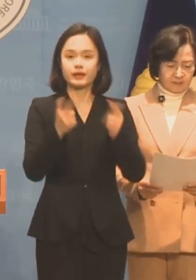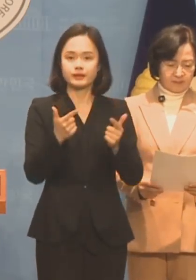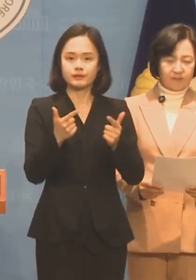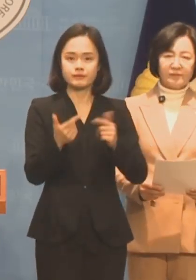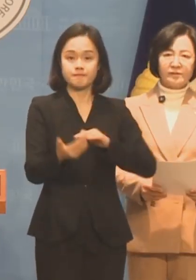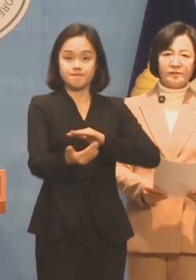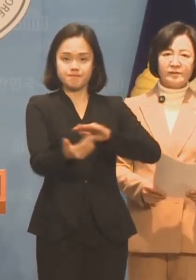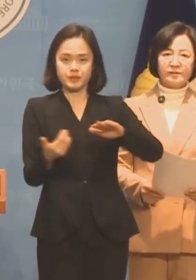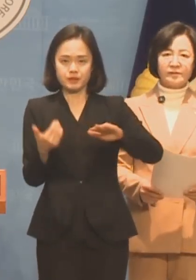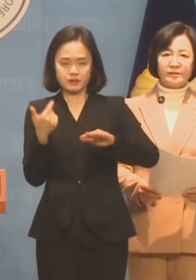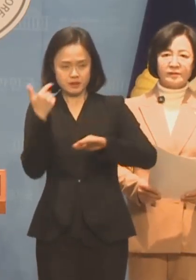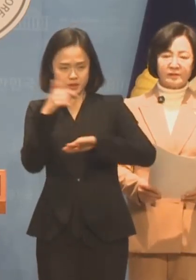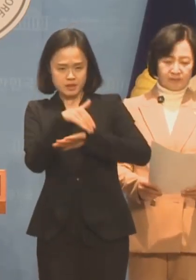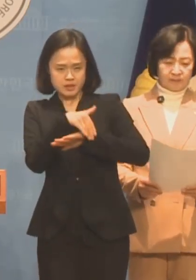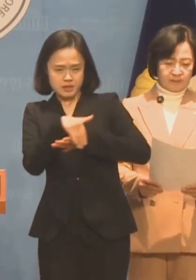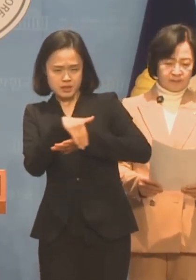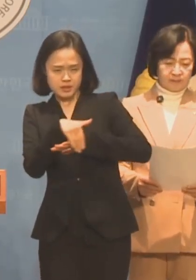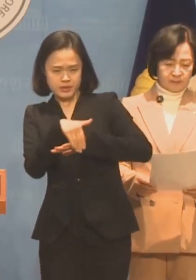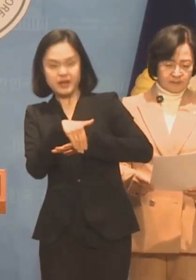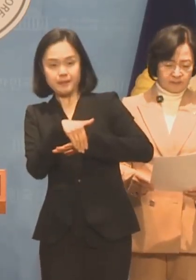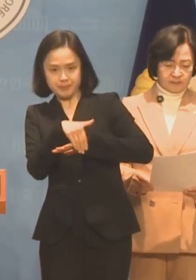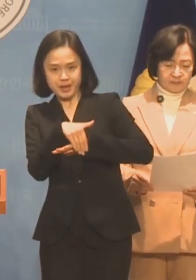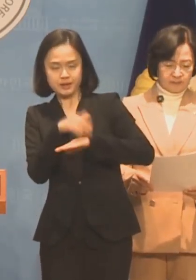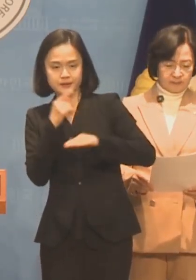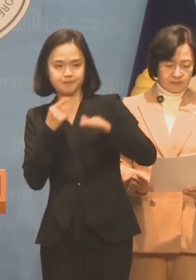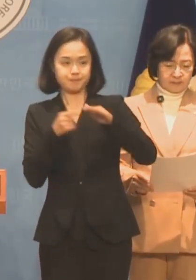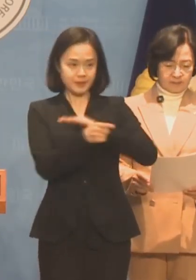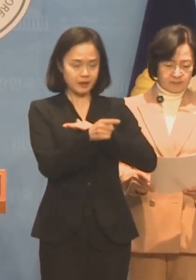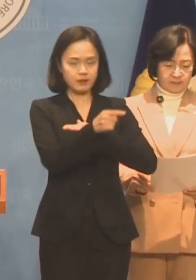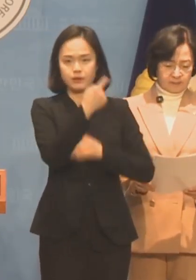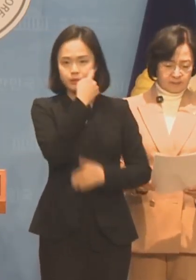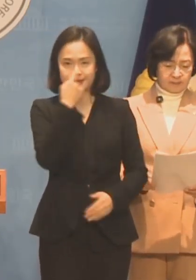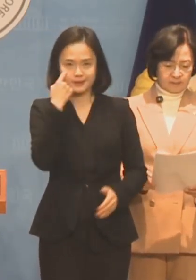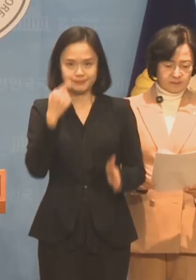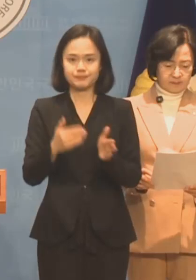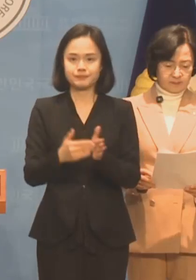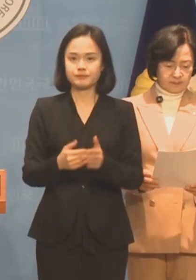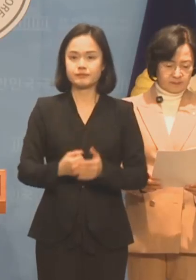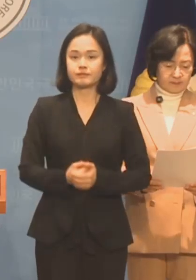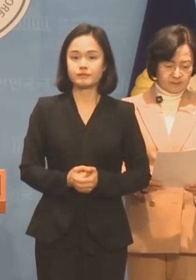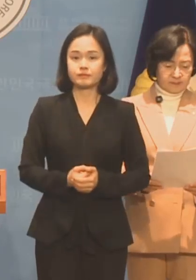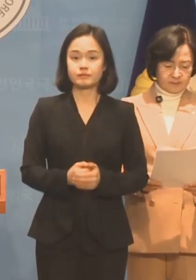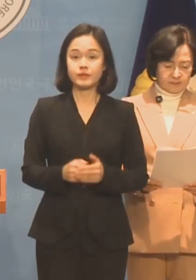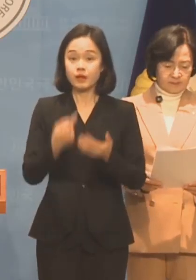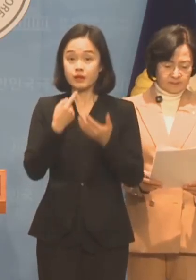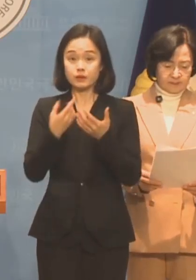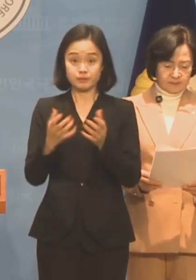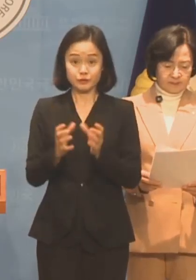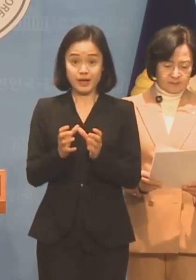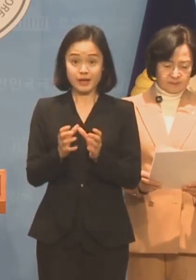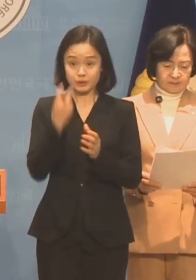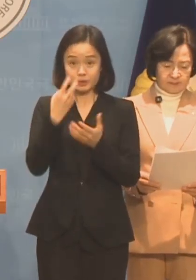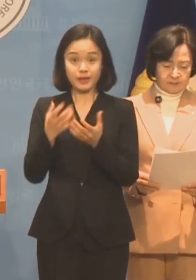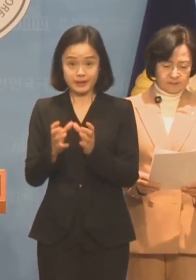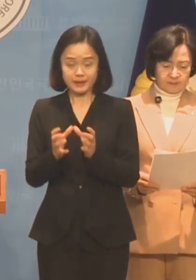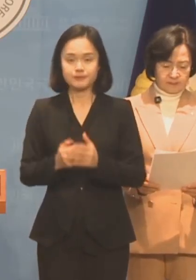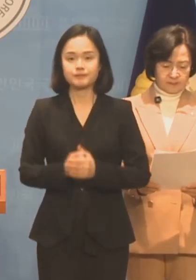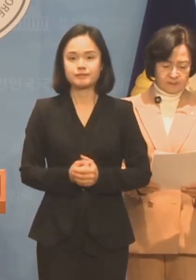왔습니다. 오늘 진상조사단은 김용현 전 국방부